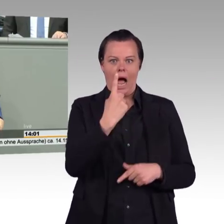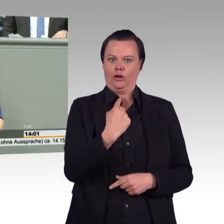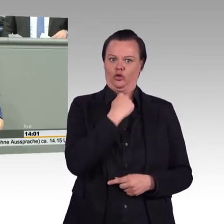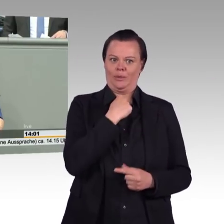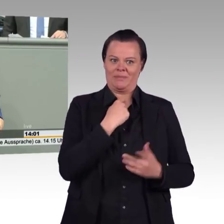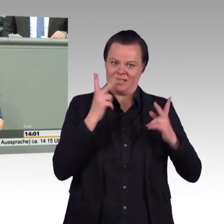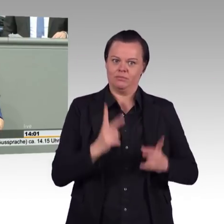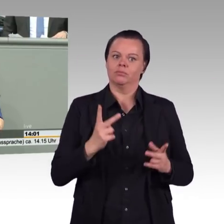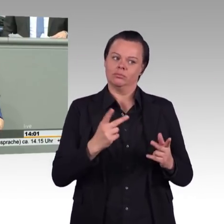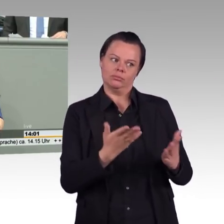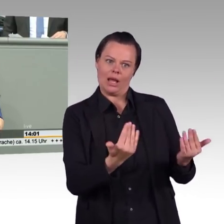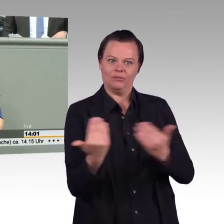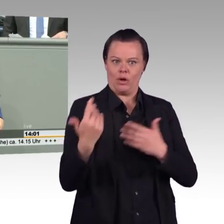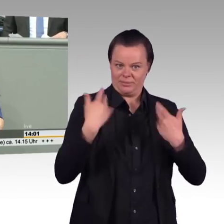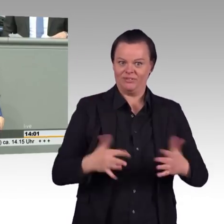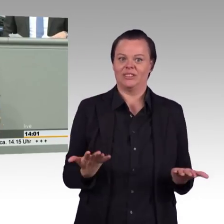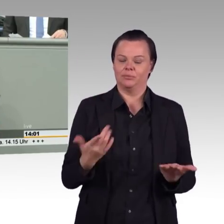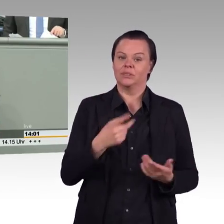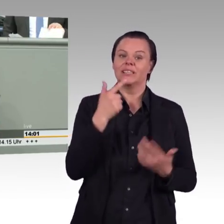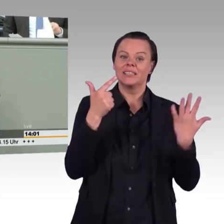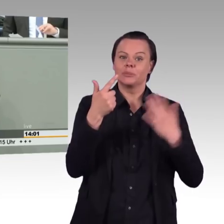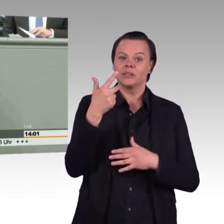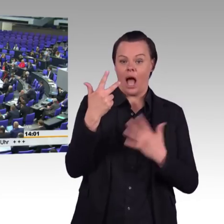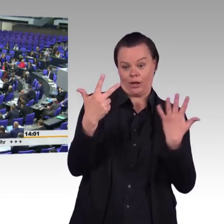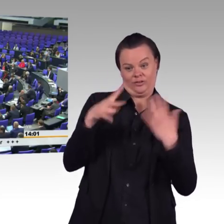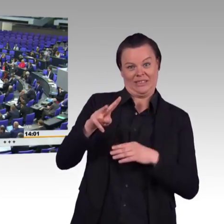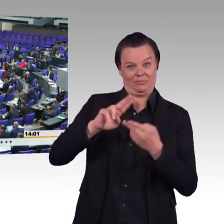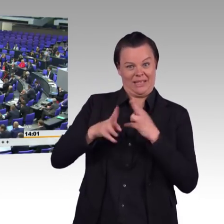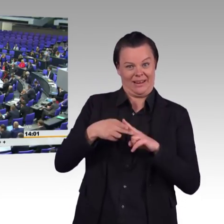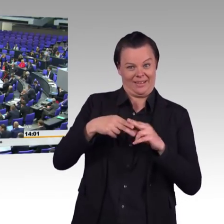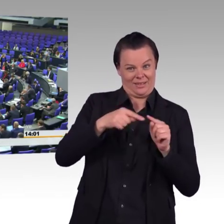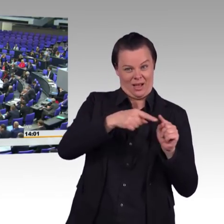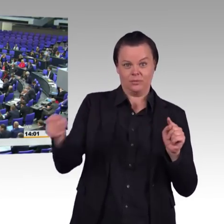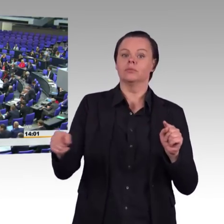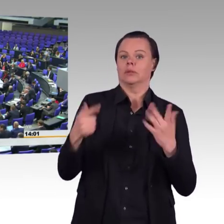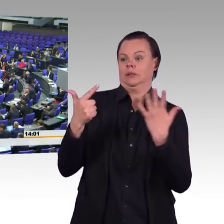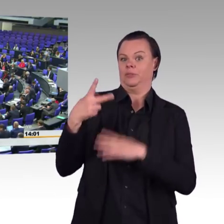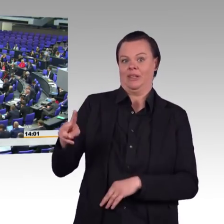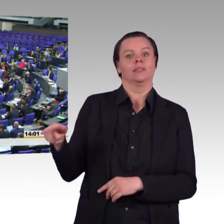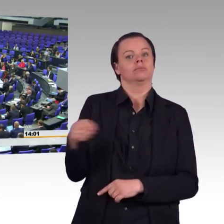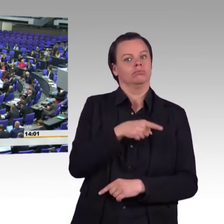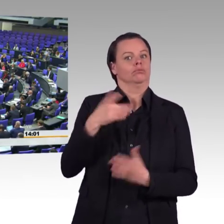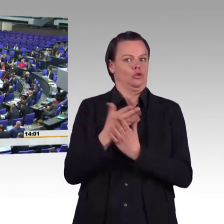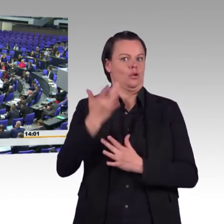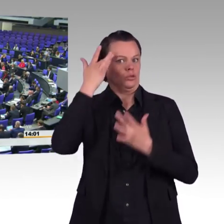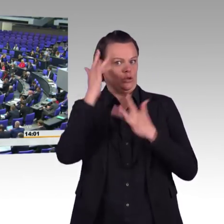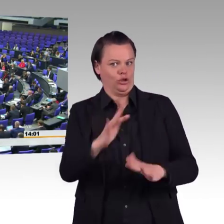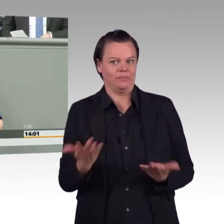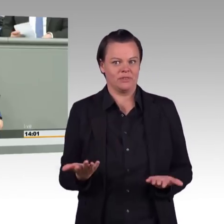nur so gibt es Akzeptanz. Und deswegen müssen wir alle Aspekte dieses Konsenses berücksichtigen. Übrigens